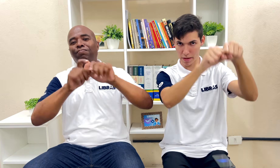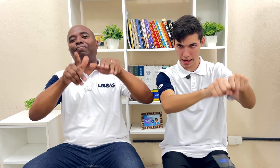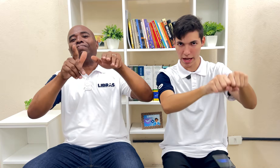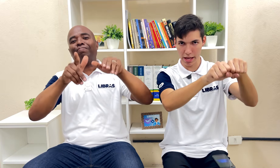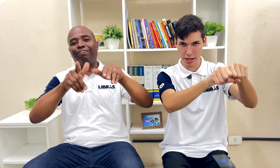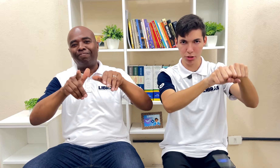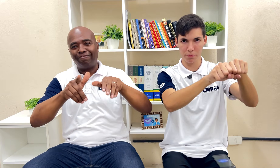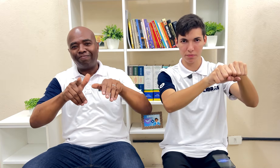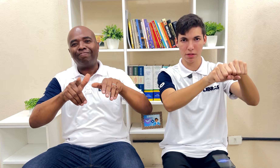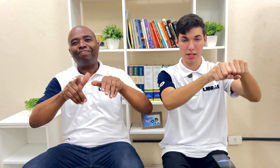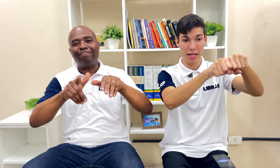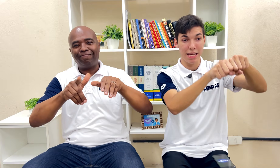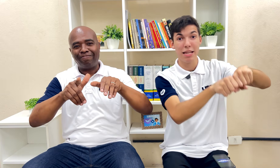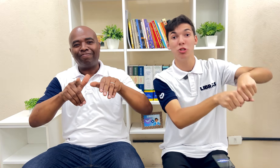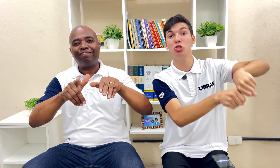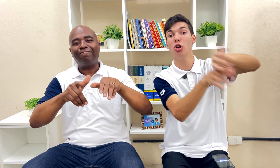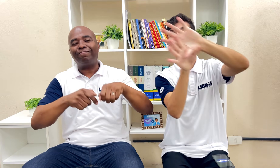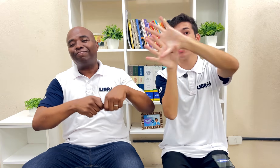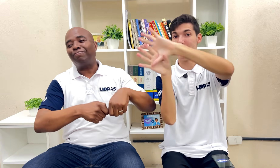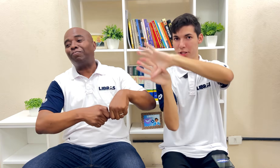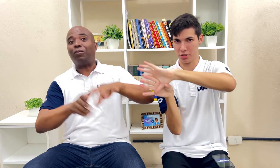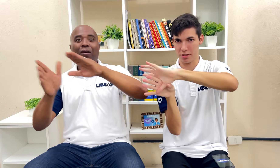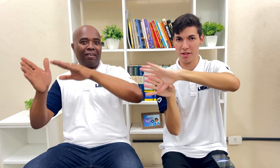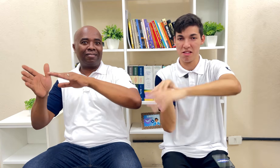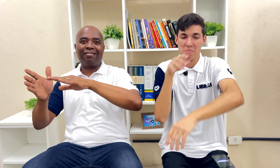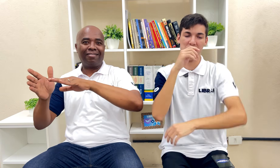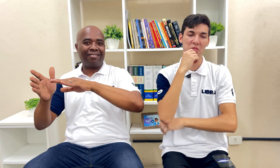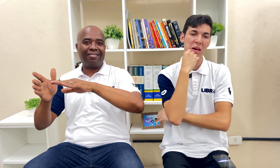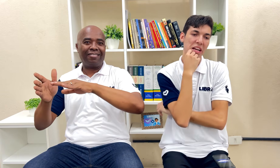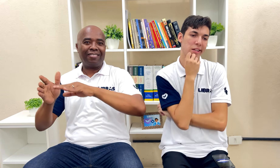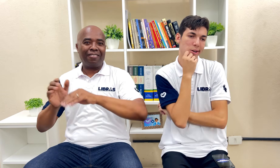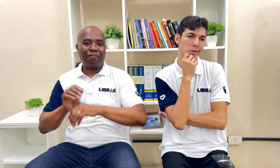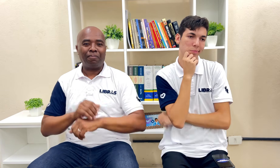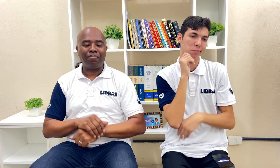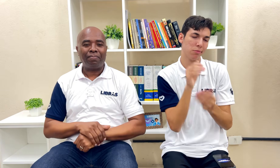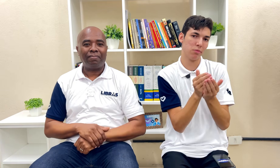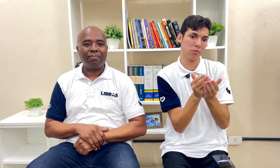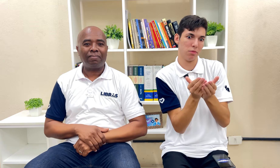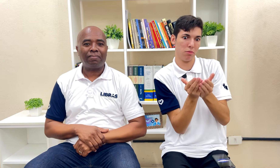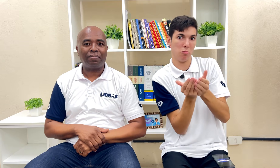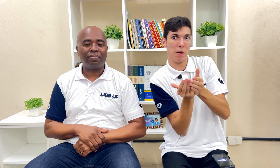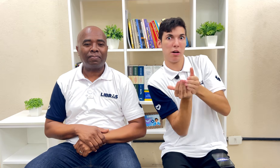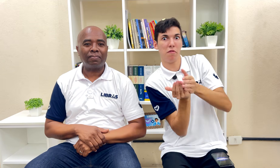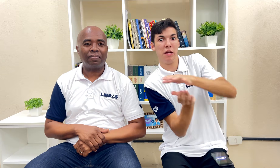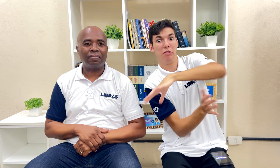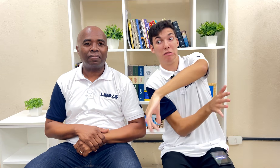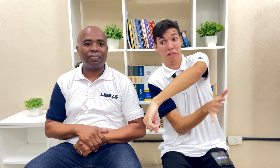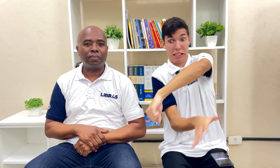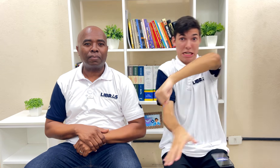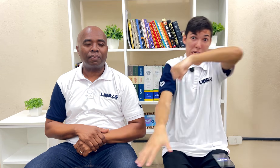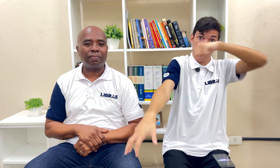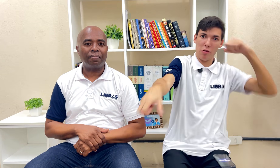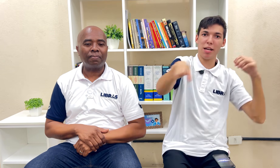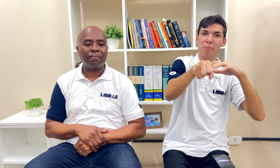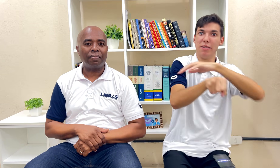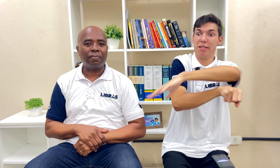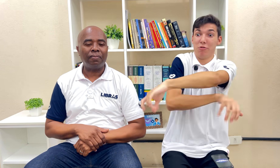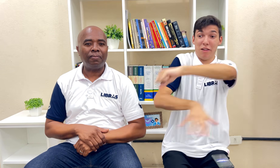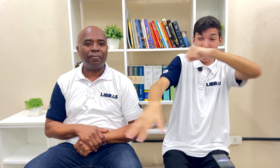pega a rede, joga a rede. Pedro espera aqui, ó. O barco vem girando, a expressão já vem,